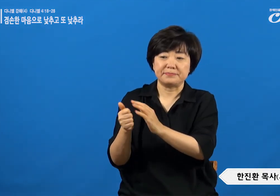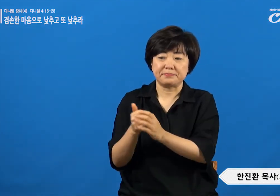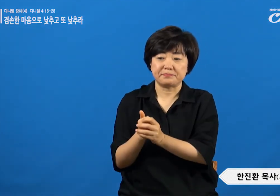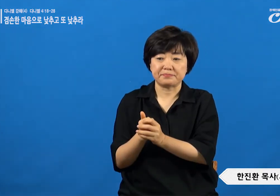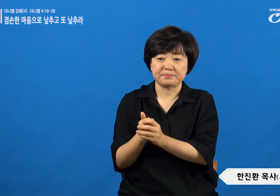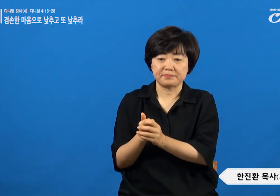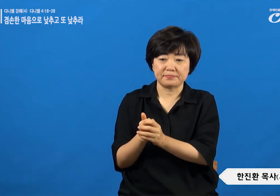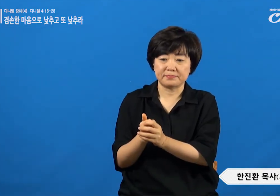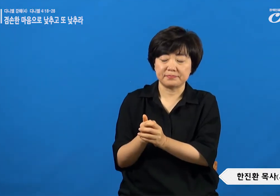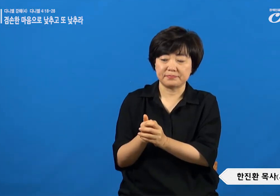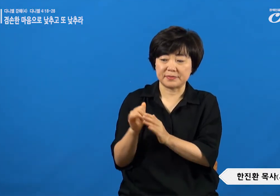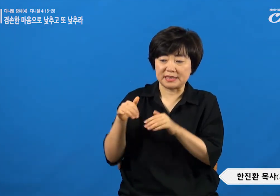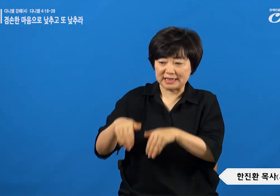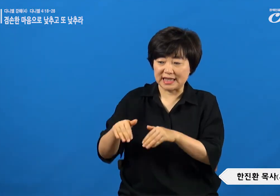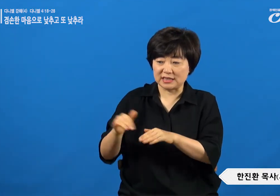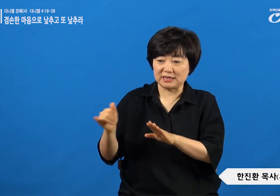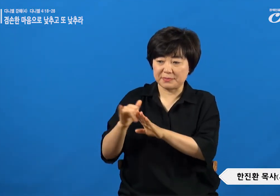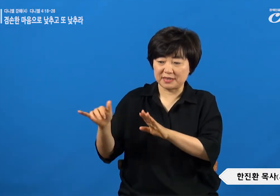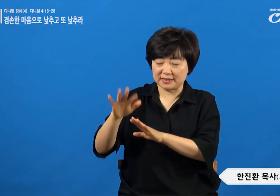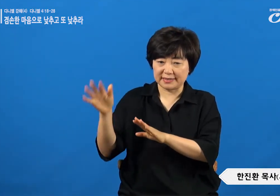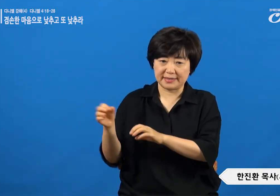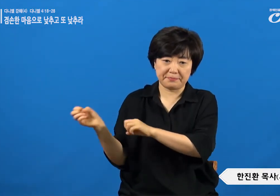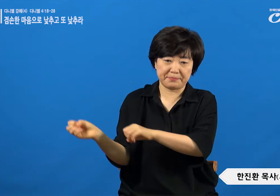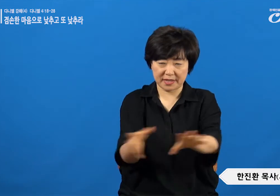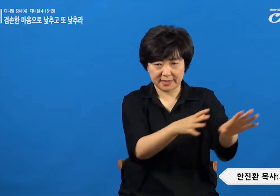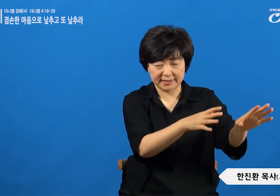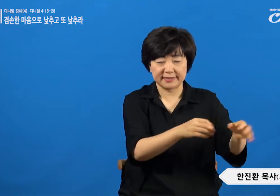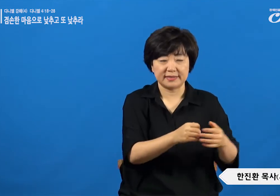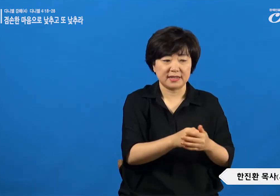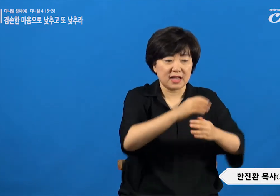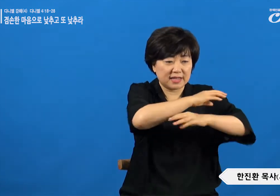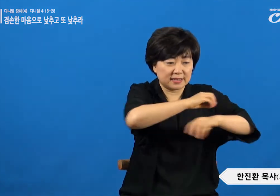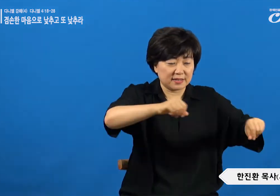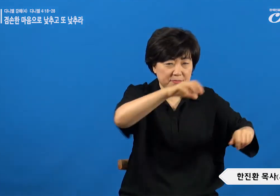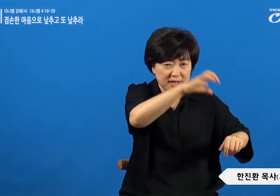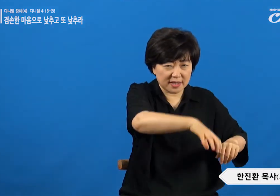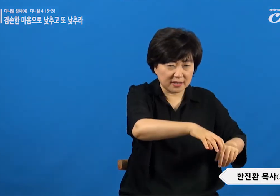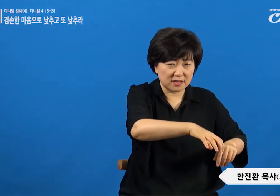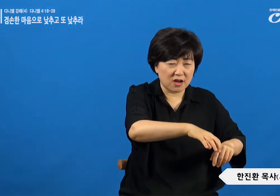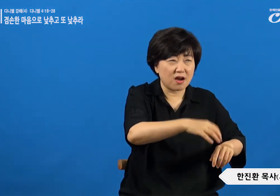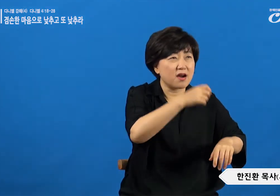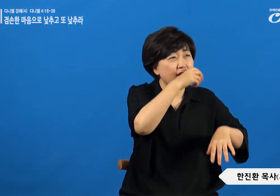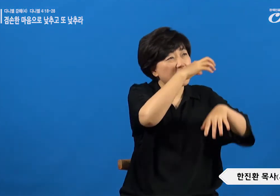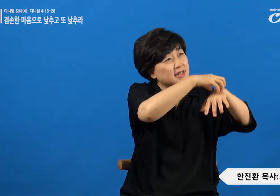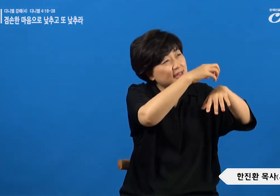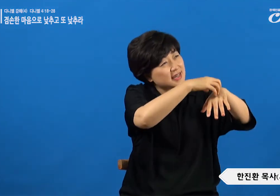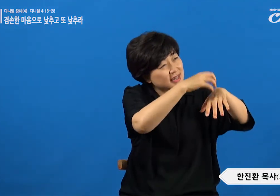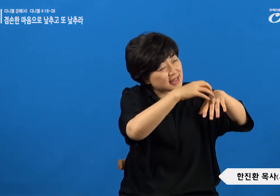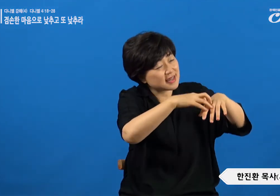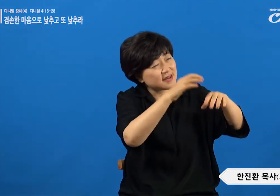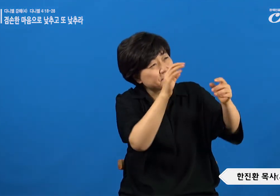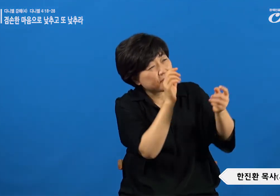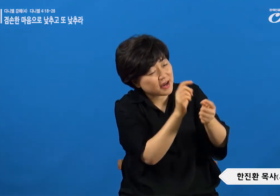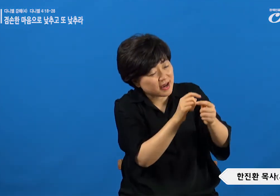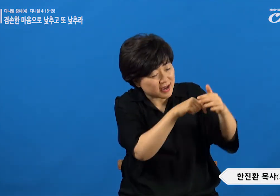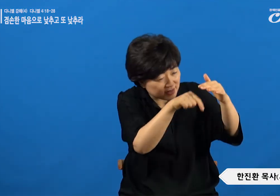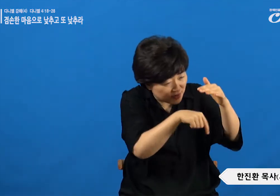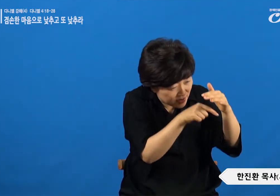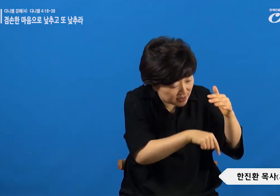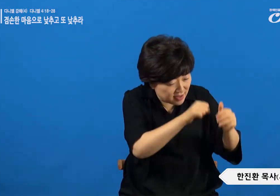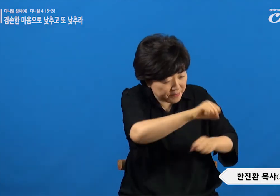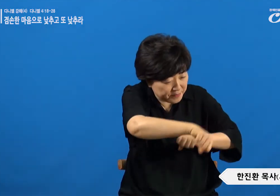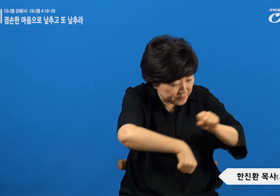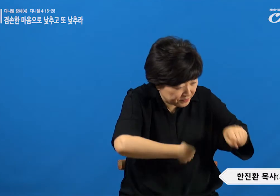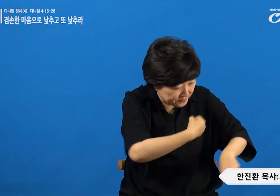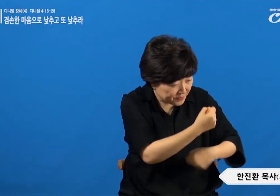신하들과 백성들에게 내침을 당하고 말았습니다. 들판에서 이슬을 맞으면서 들짐승과 함께